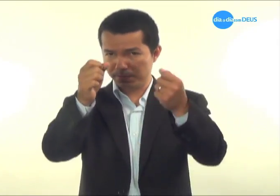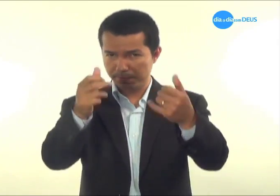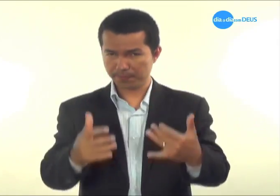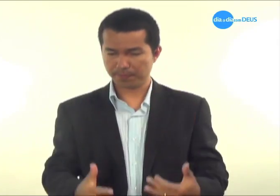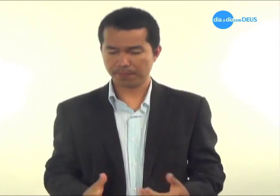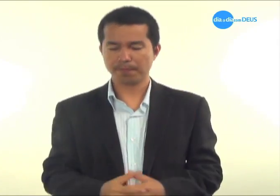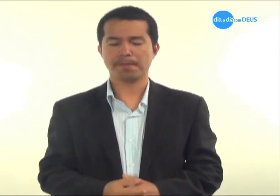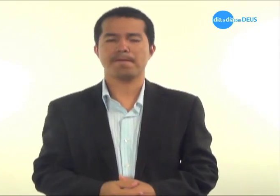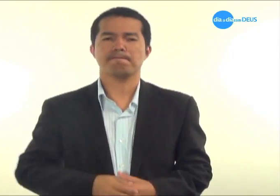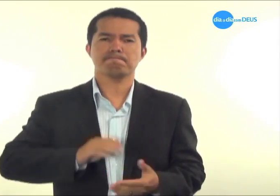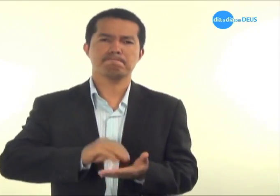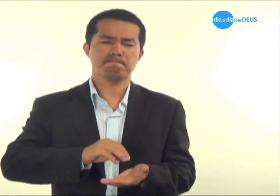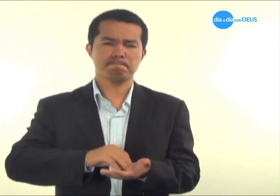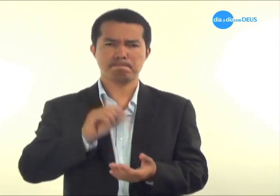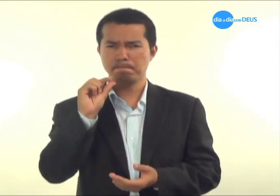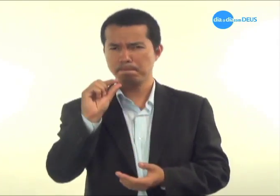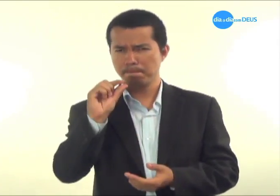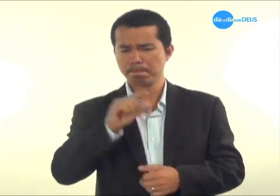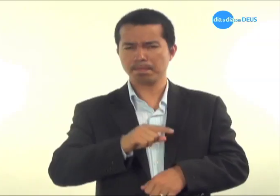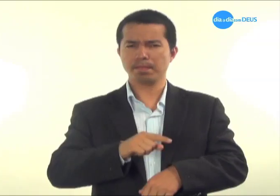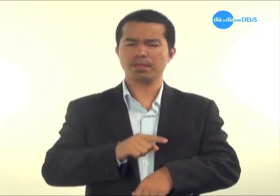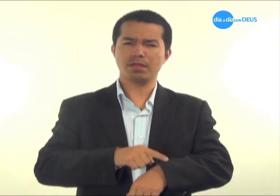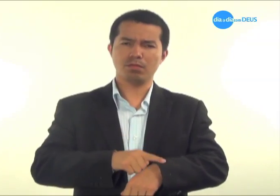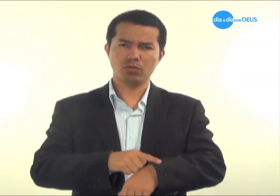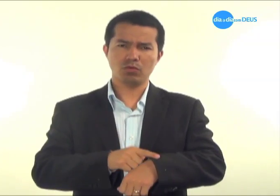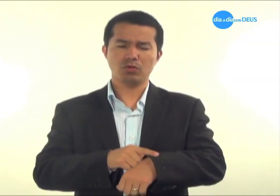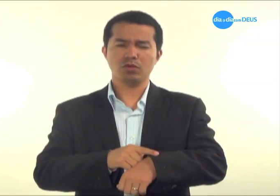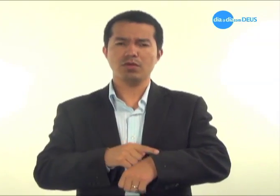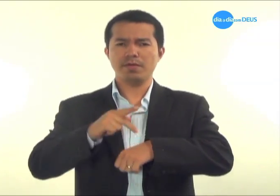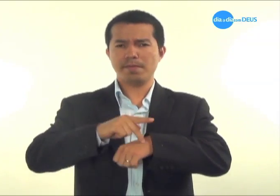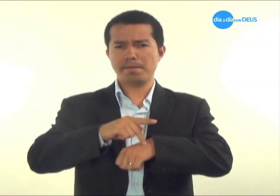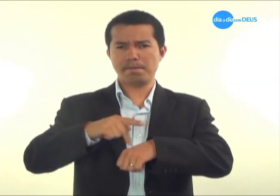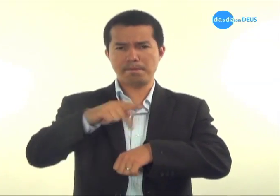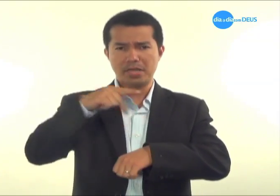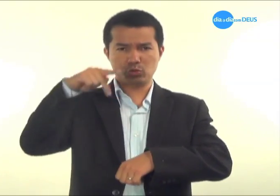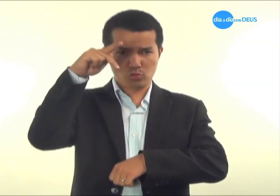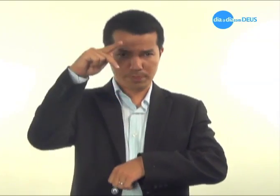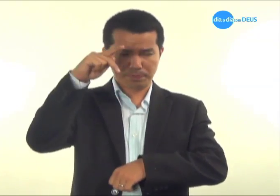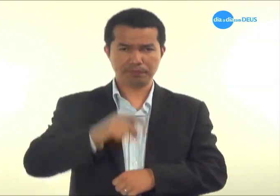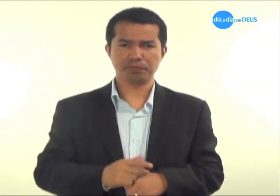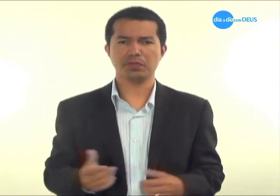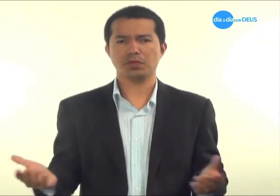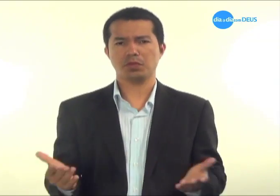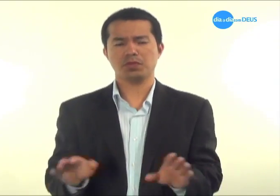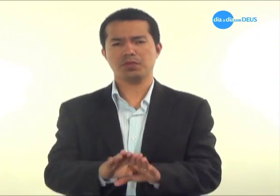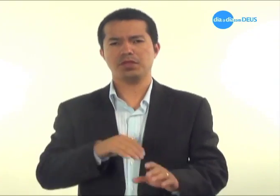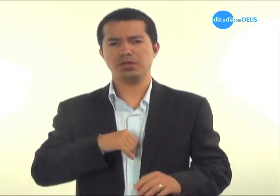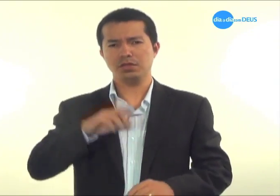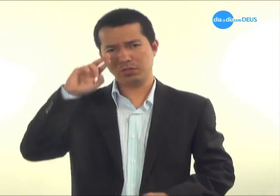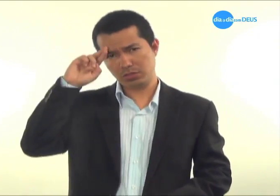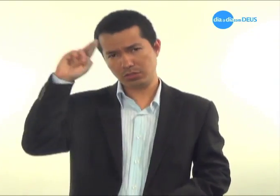seguinte: faltava pouco tempo para a festa dos pães sem fermento, chamada Páscoa, e os chefes